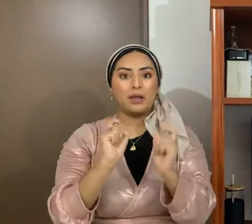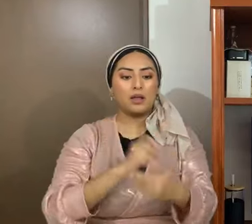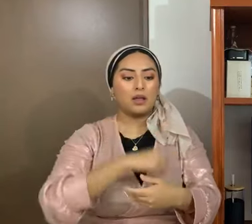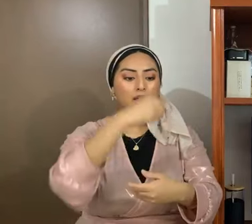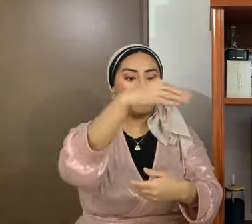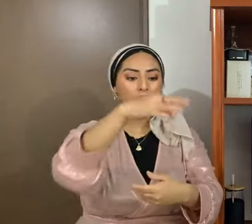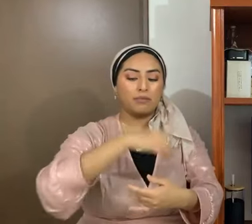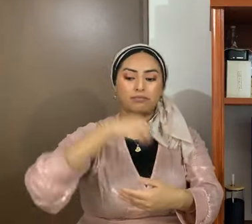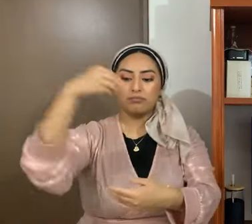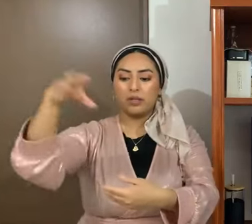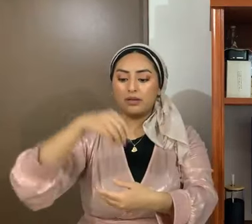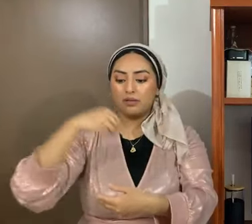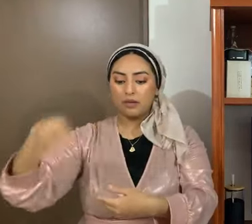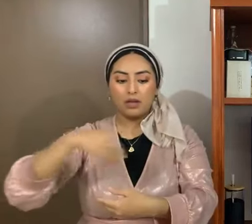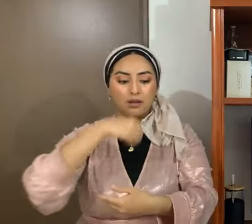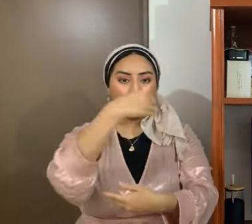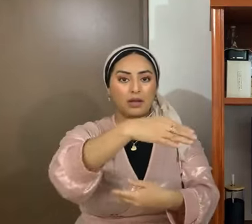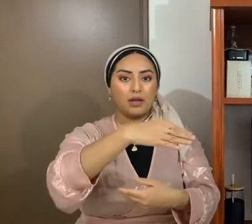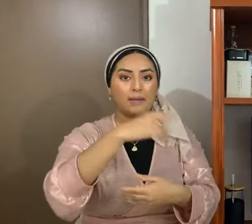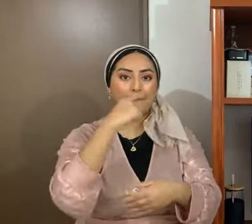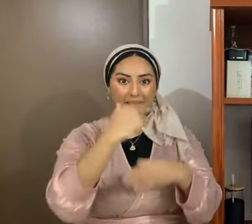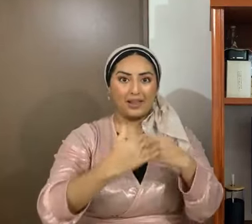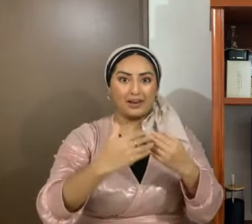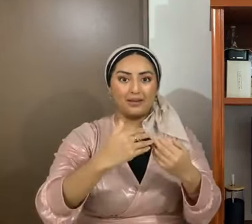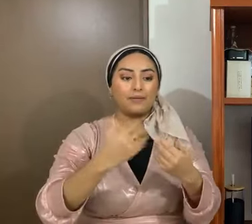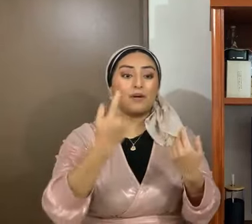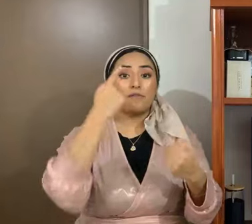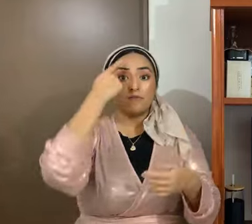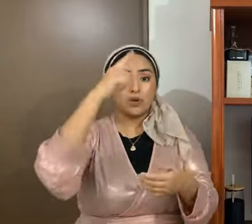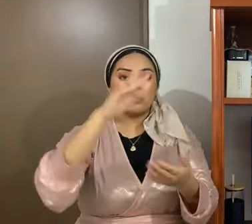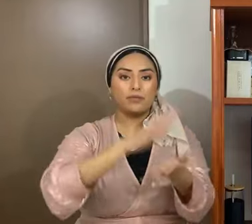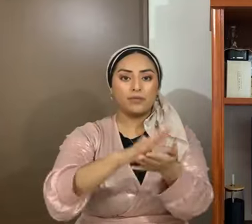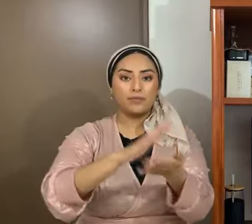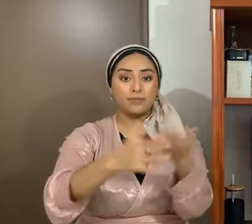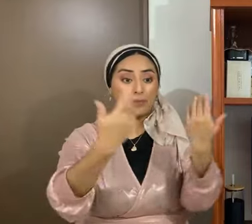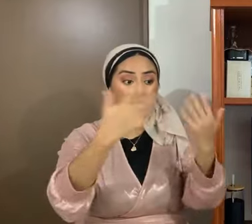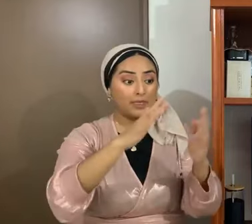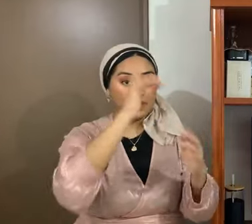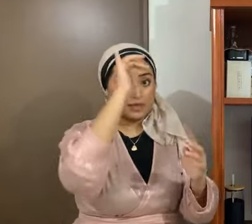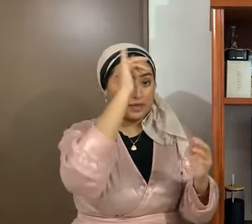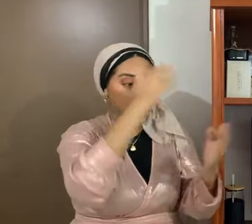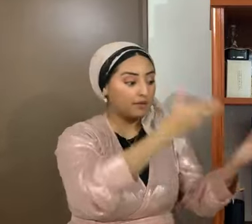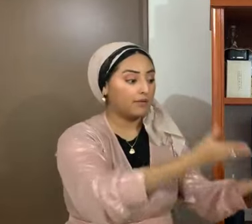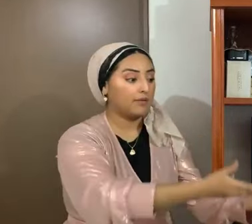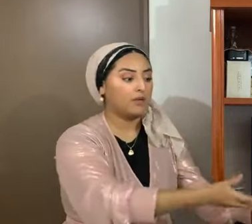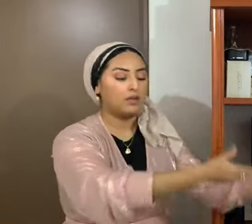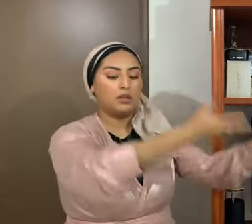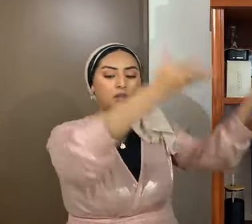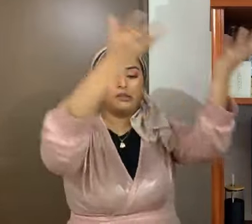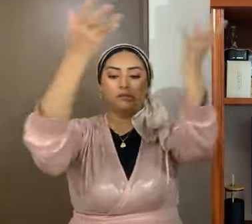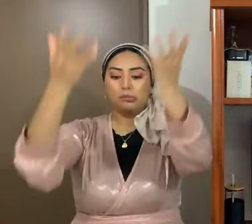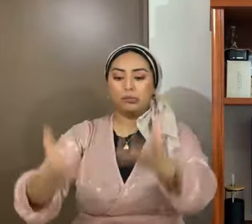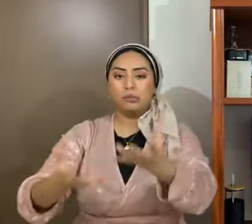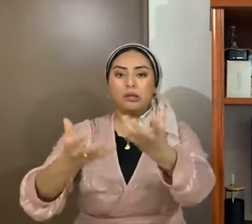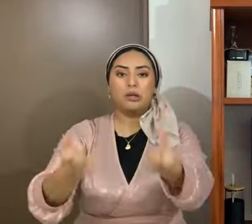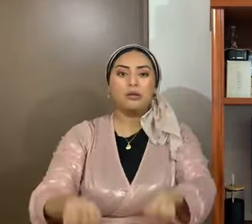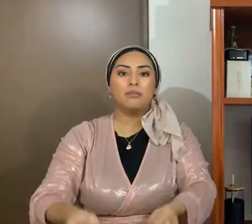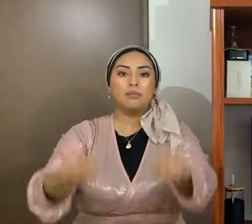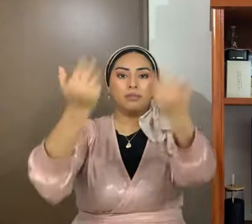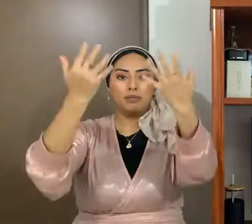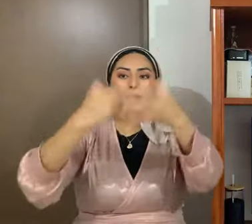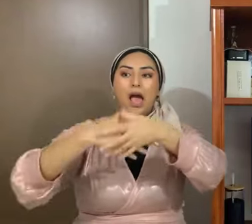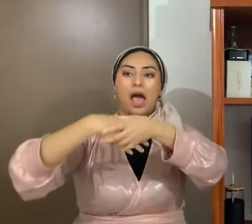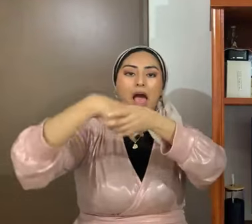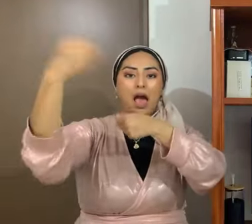alrededor. Así lo limpiarás y lo purificarás. Tomarás luego del becerro de la expiación y lo quemarás conforme a la Torah de la casa fuera del